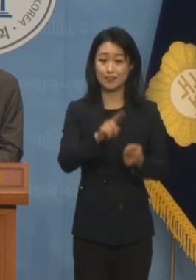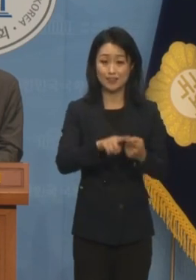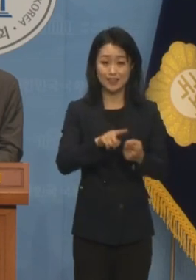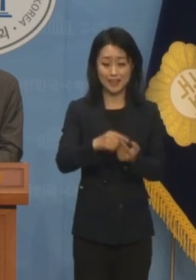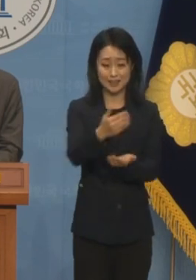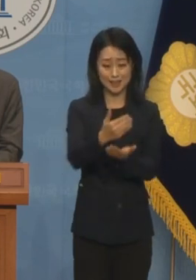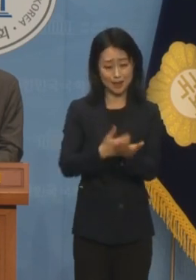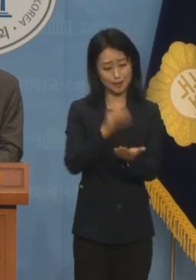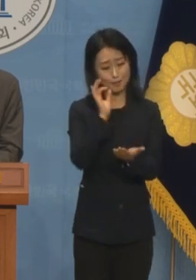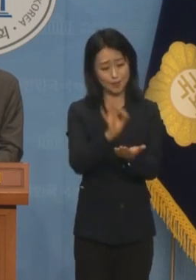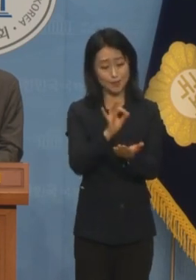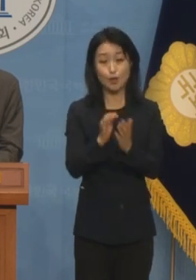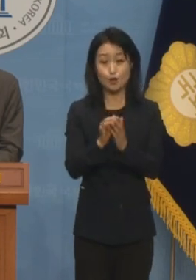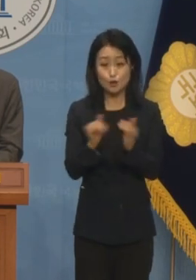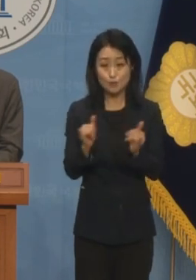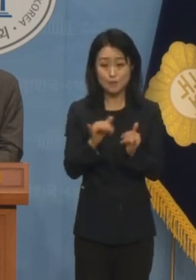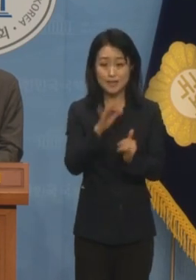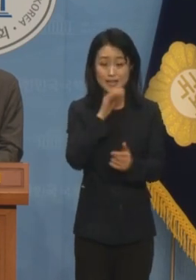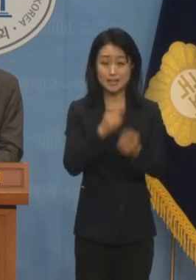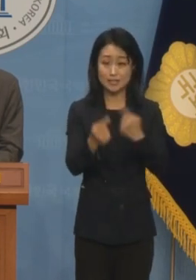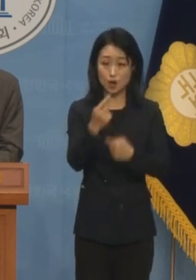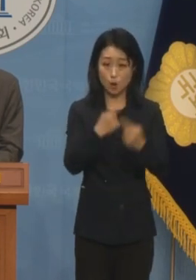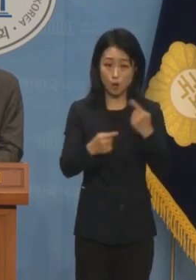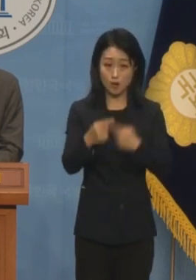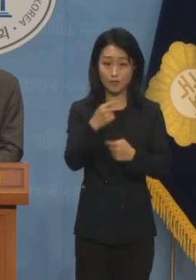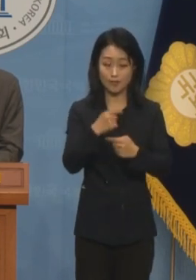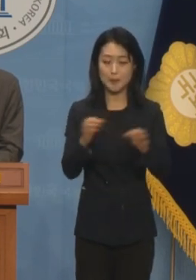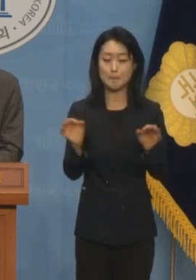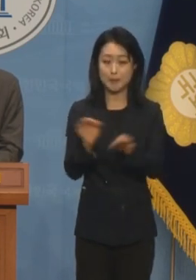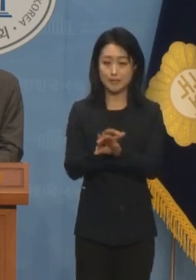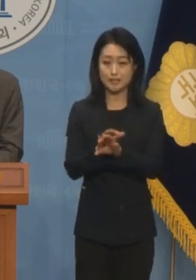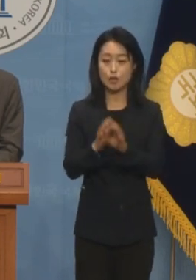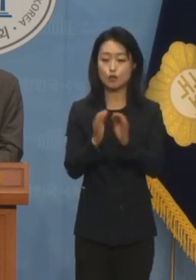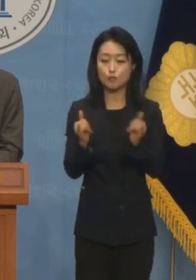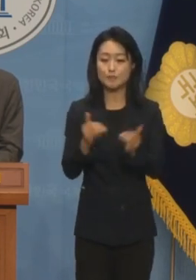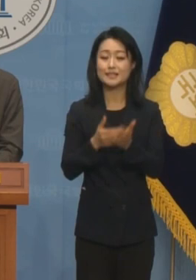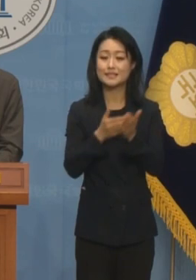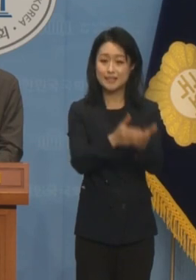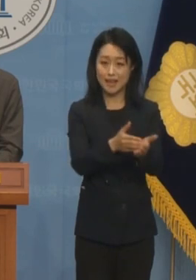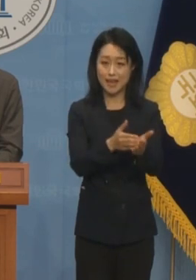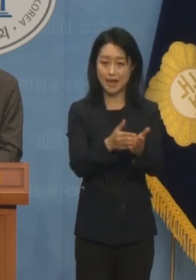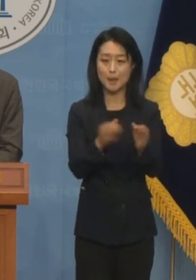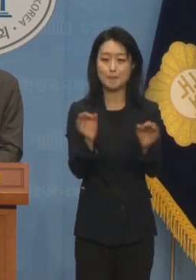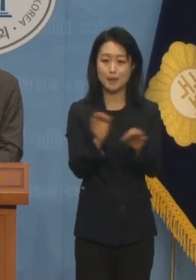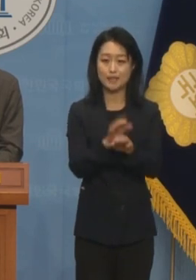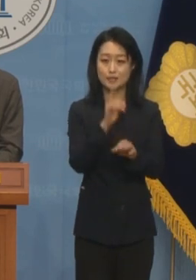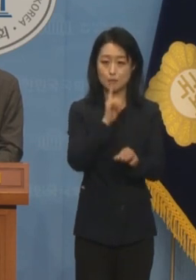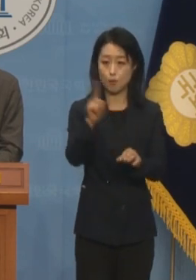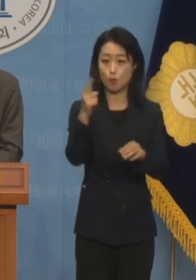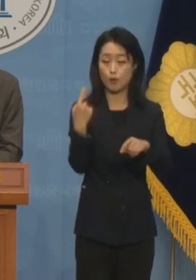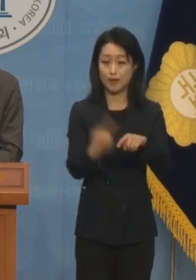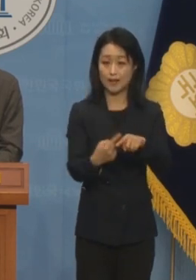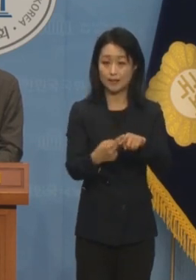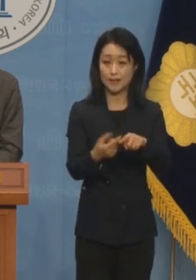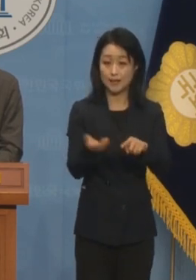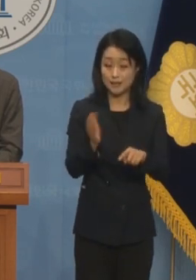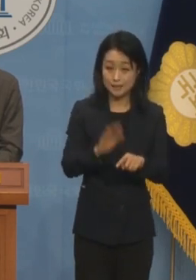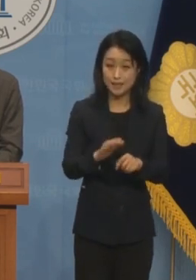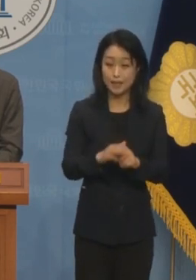보도자료는 국민청원제도를 폐지하고 만든 국민제안페이지에 대한 보고인데 정작